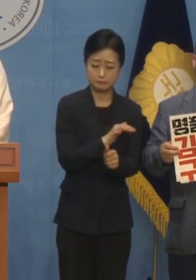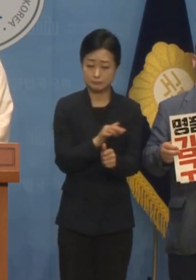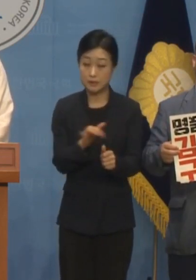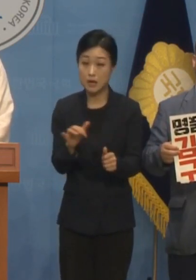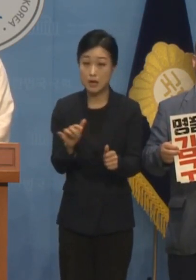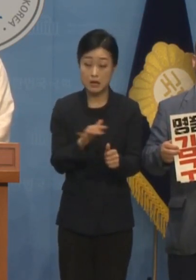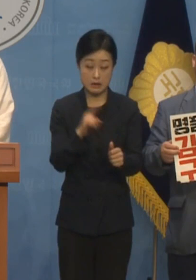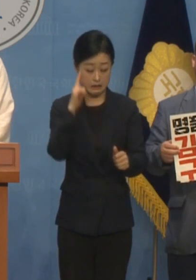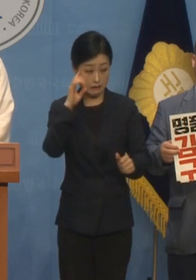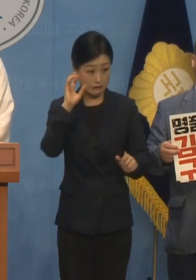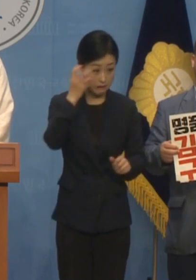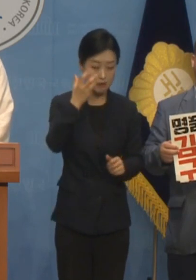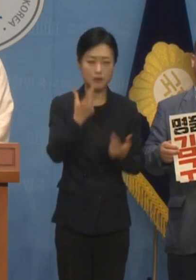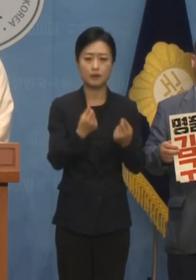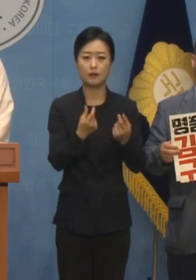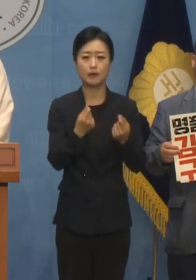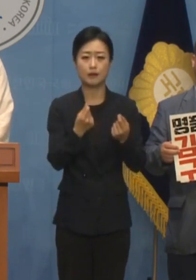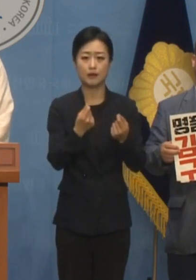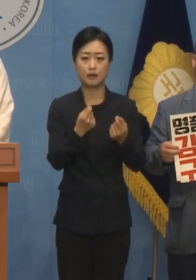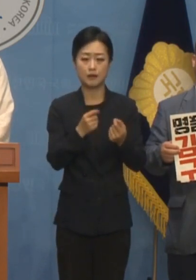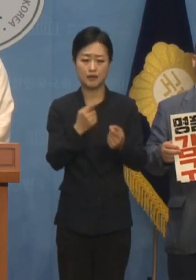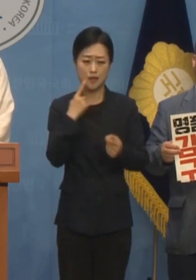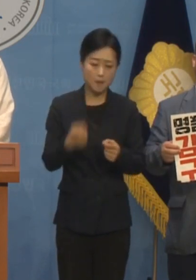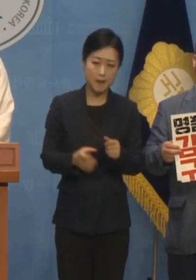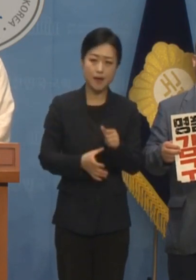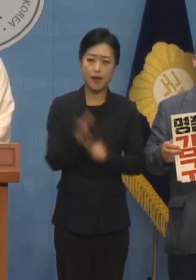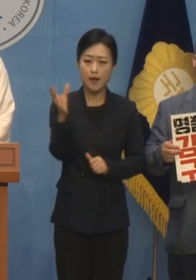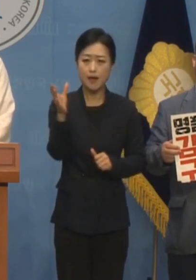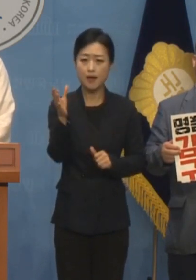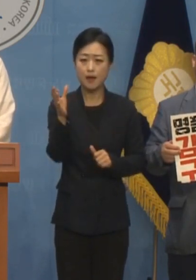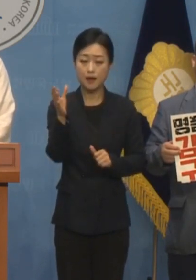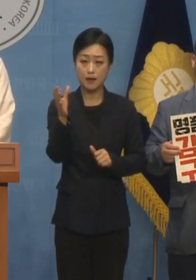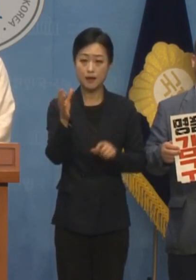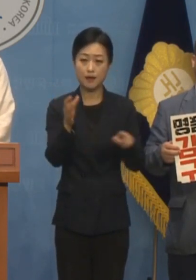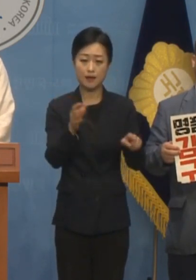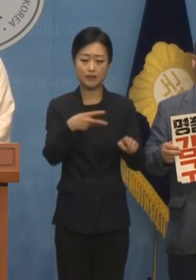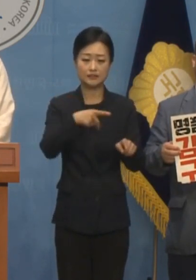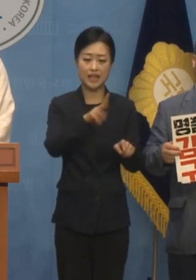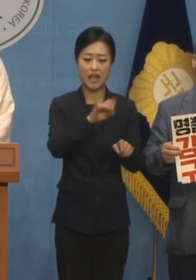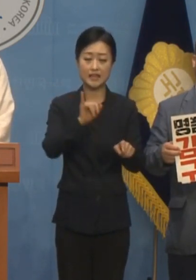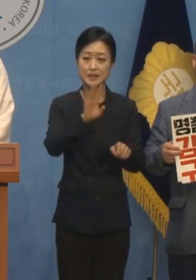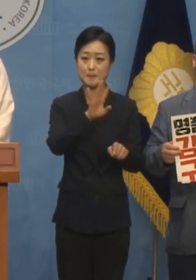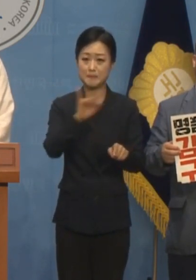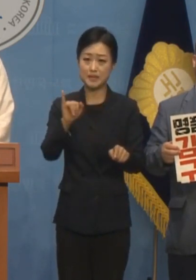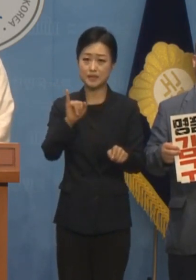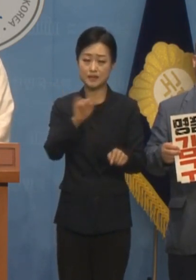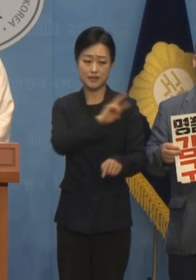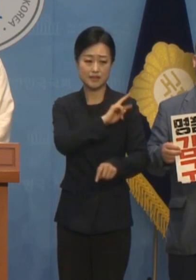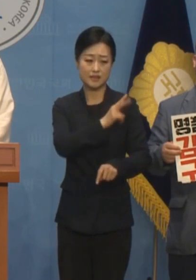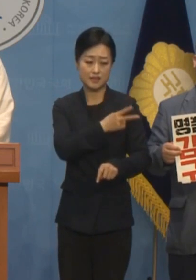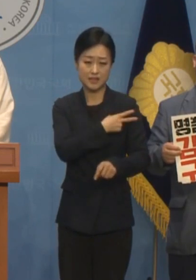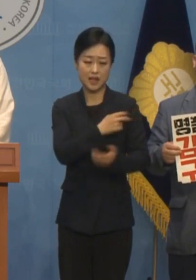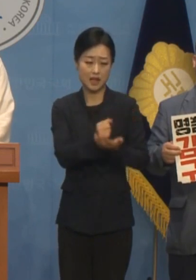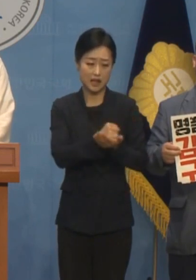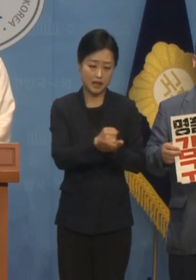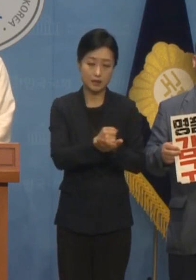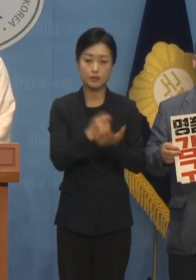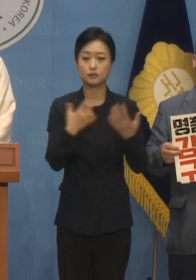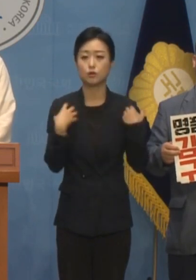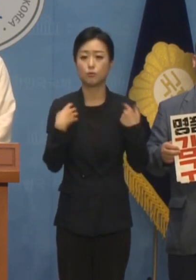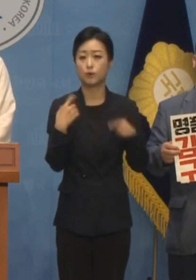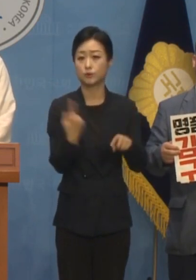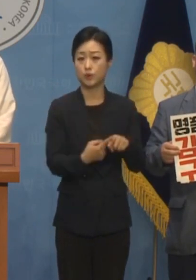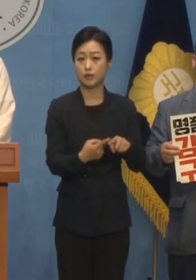집단적 광기로 파렴치한 협박을 자행하는 사이비 무당 정권입니다. 새로운